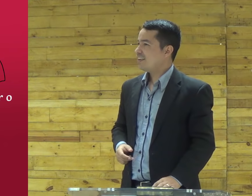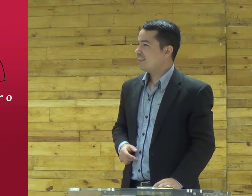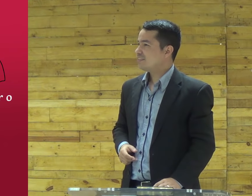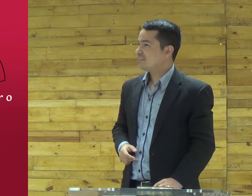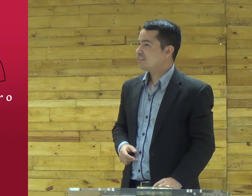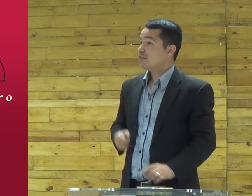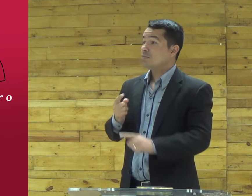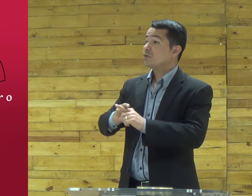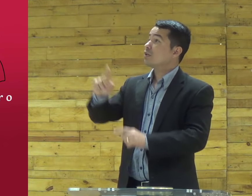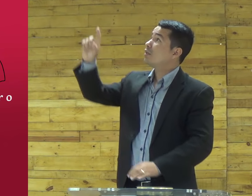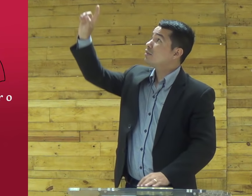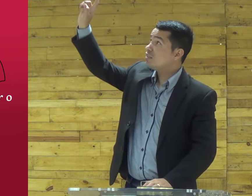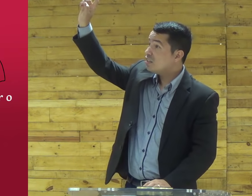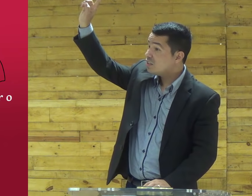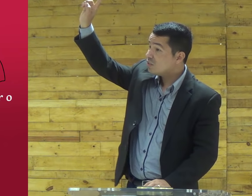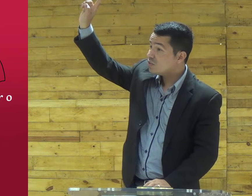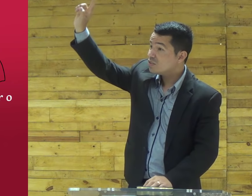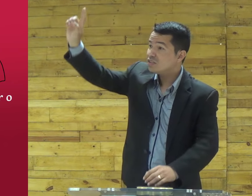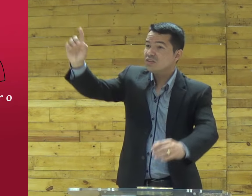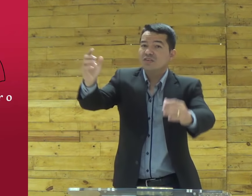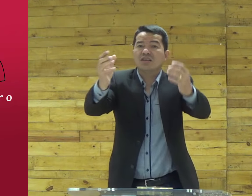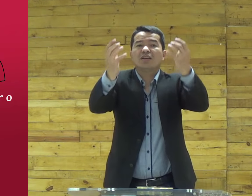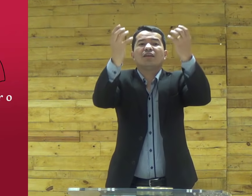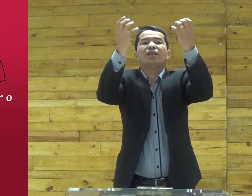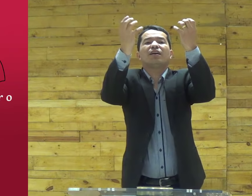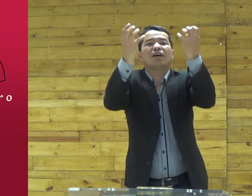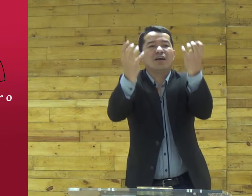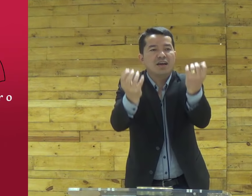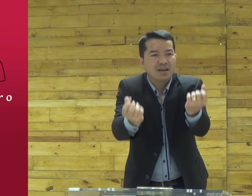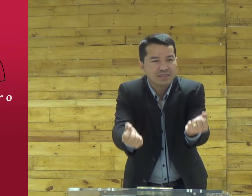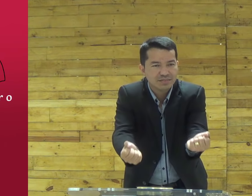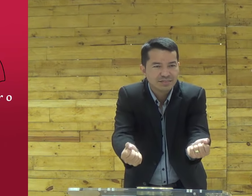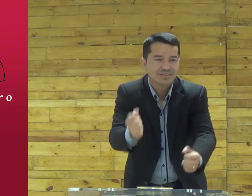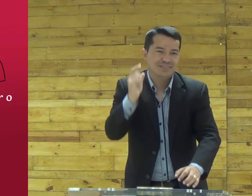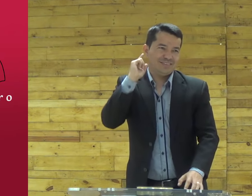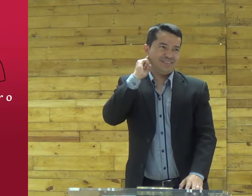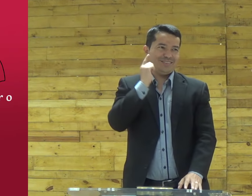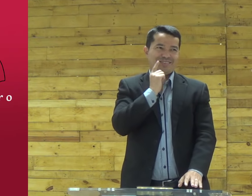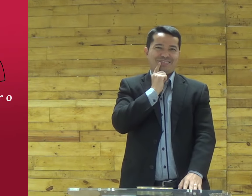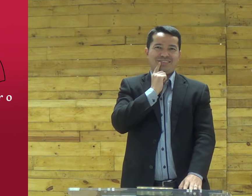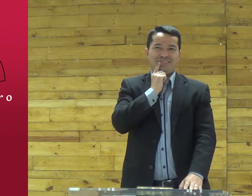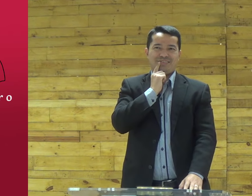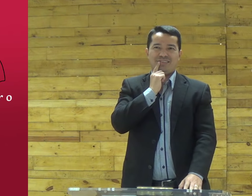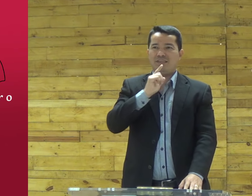É verdade, porque Deus aceita o